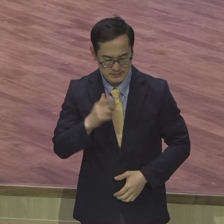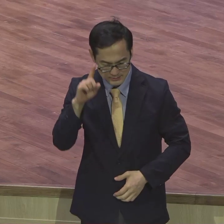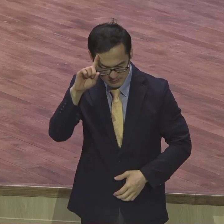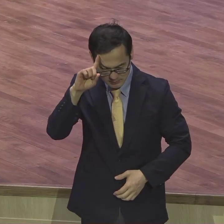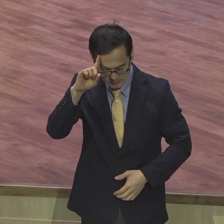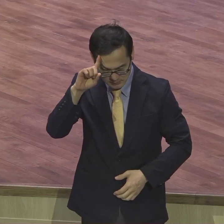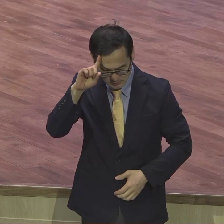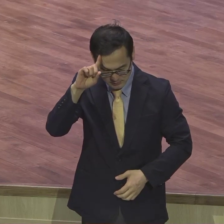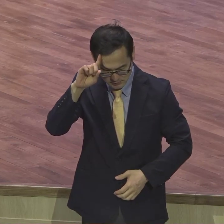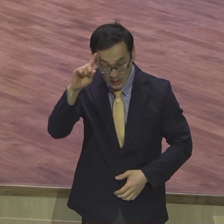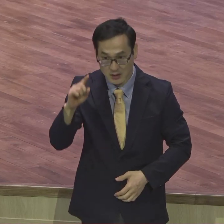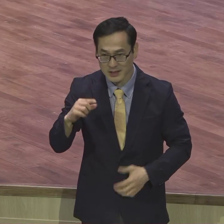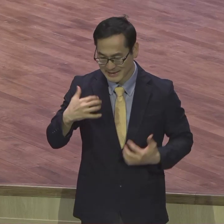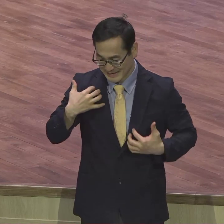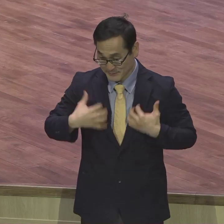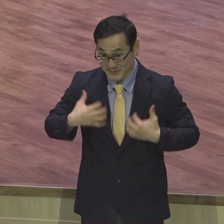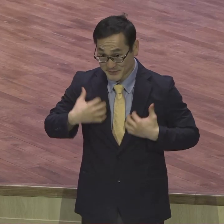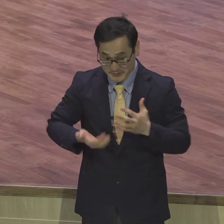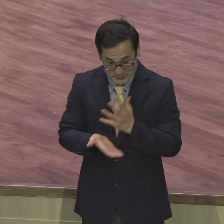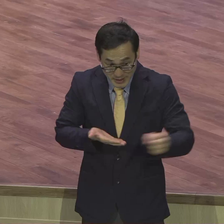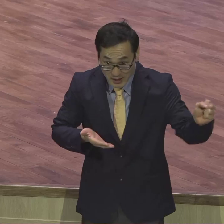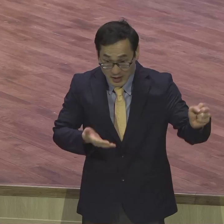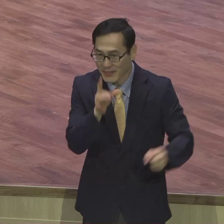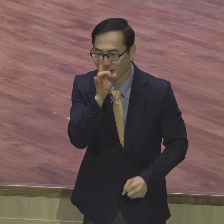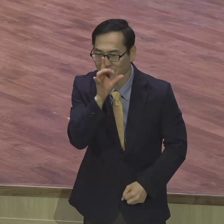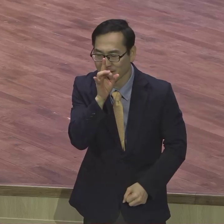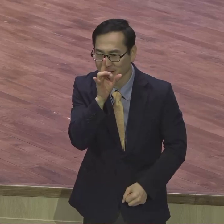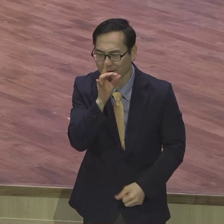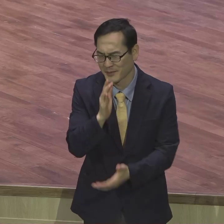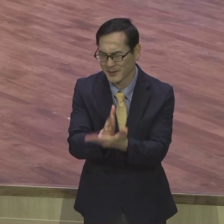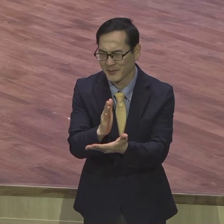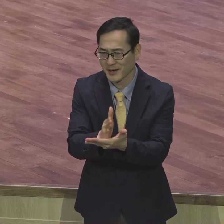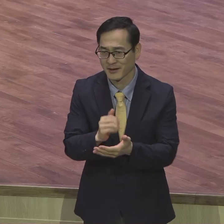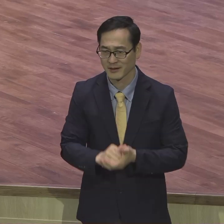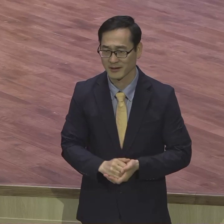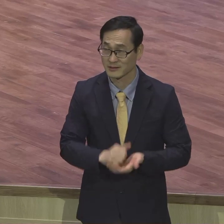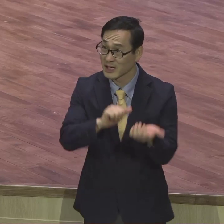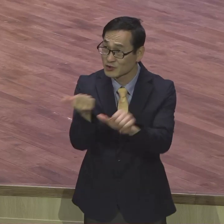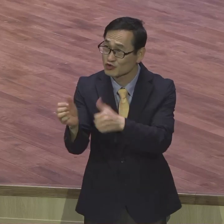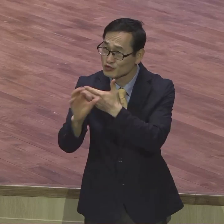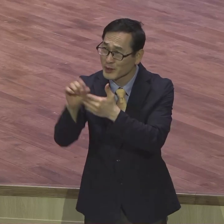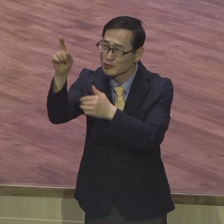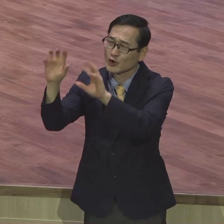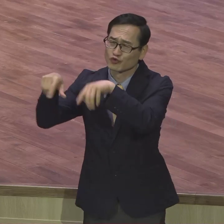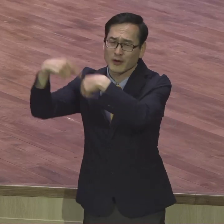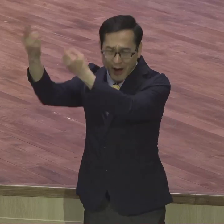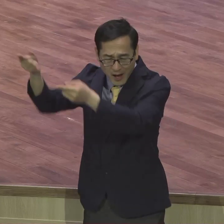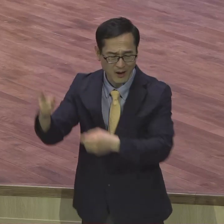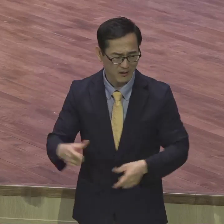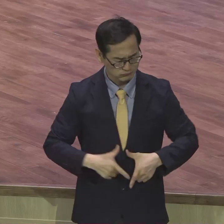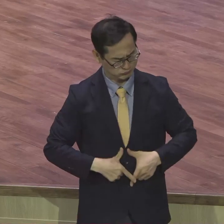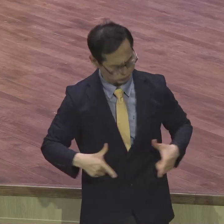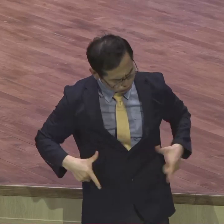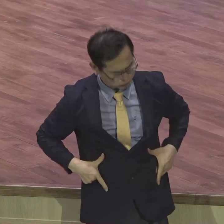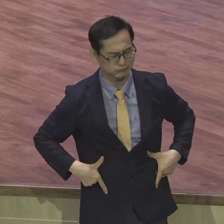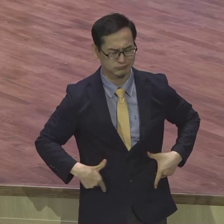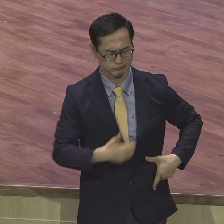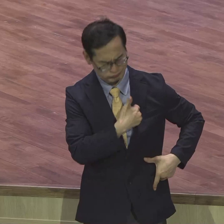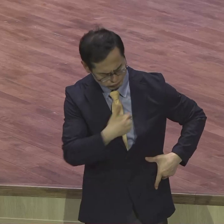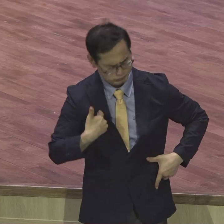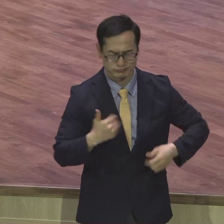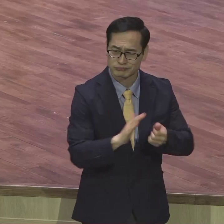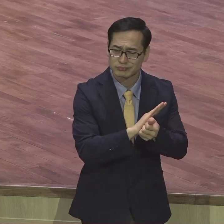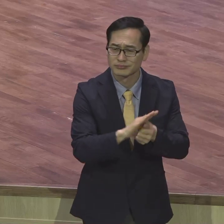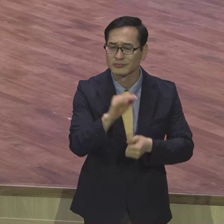여러분의 즐거움 뺏기면 안 돼요. 죽음은 영원한 천국인데 아무 문제 될 게 없어요. 우리